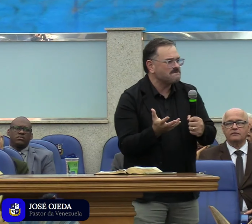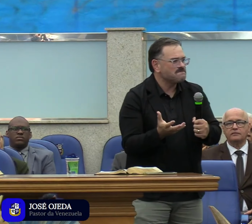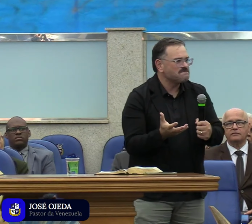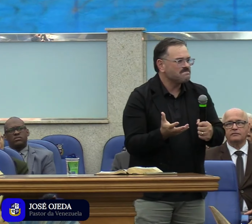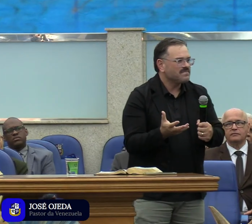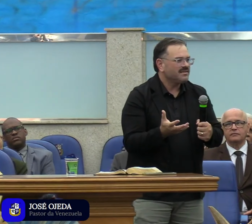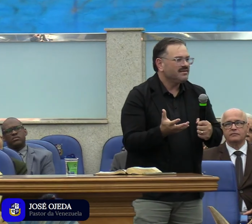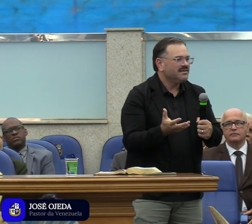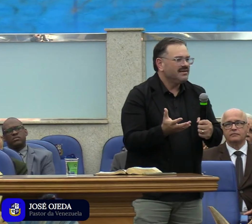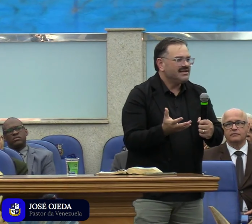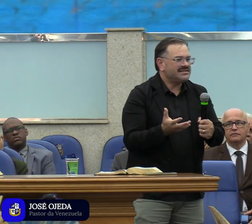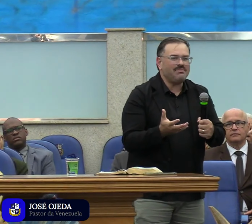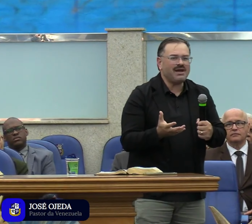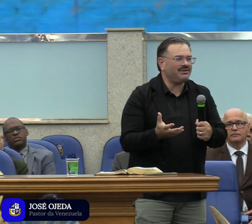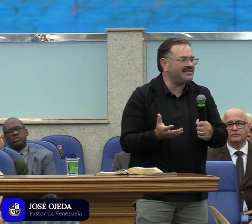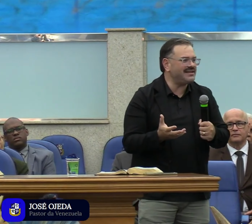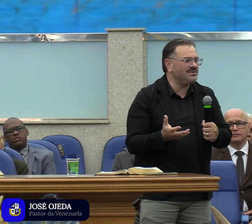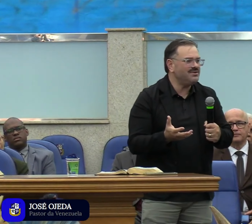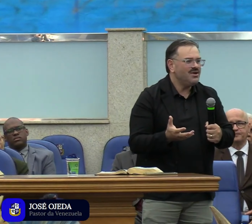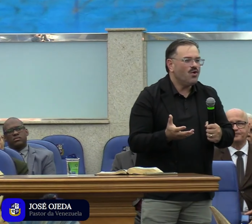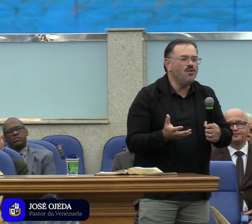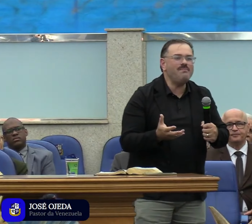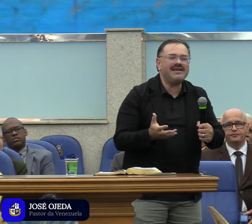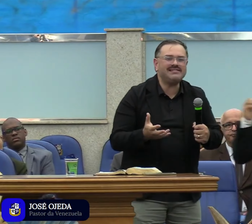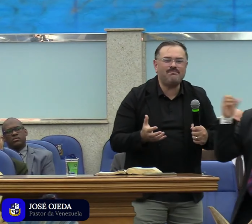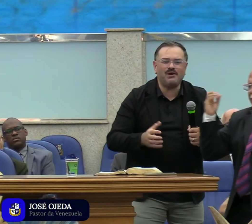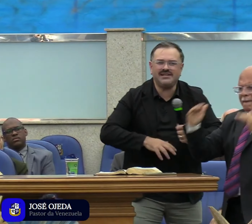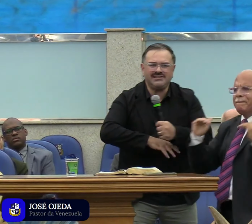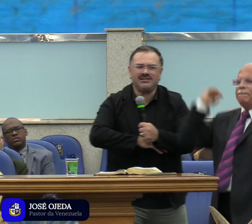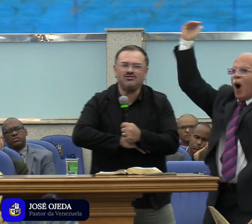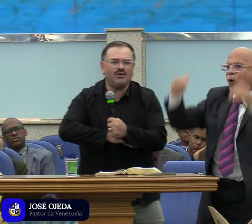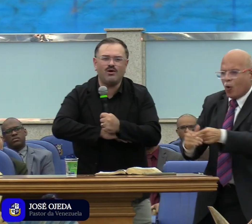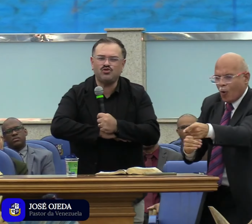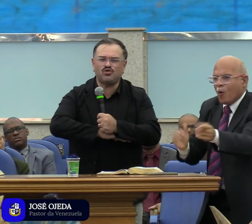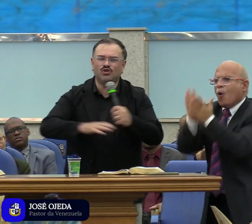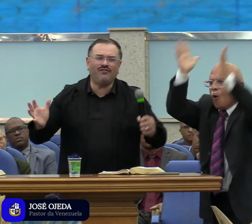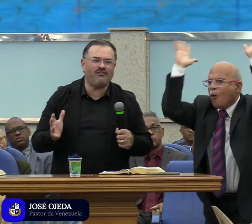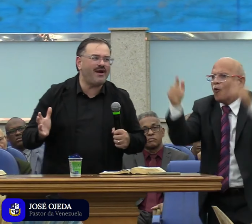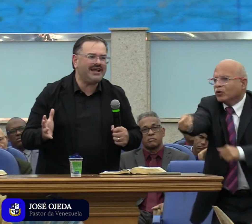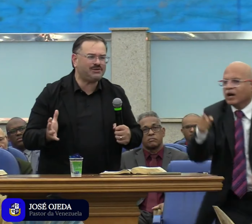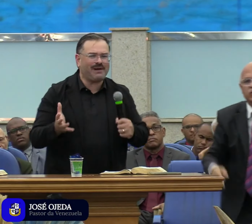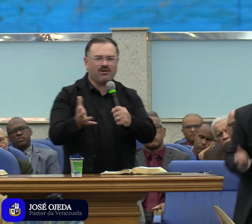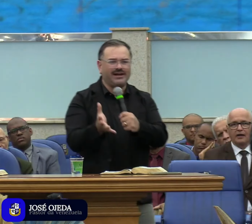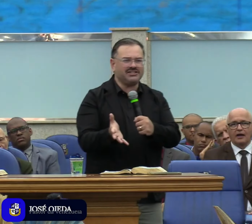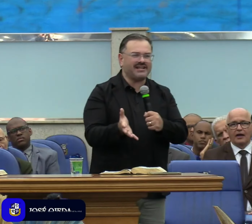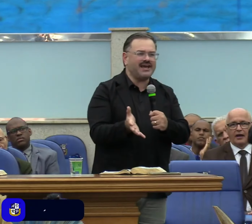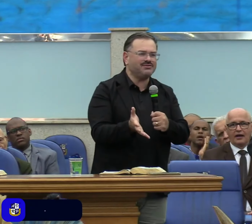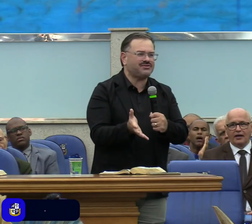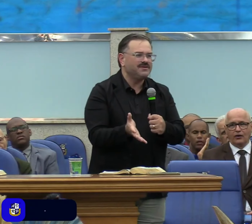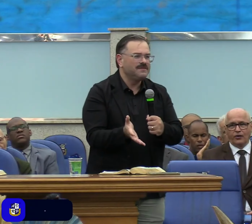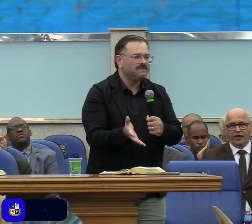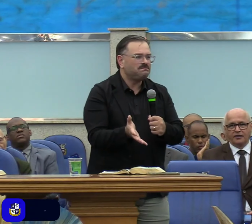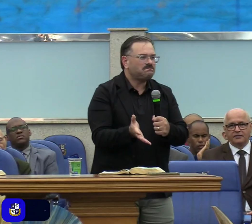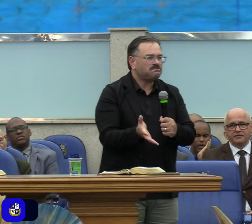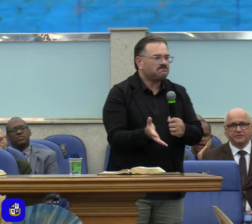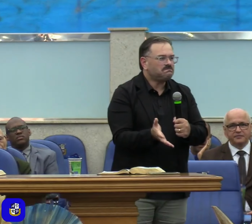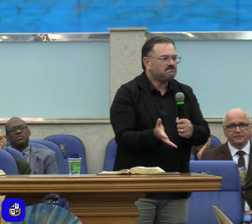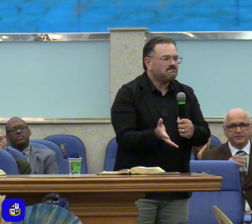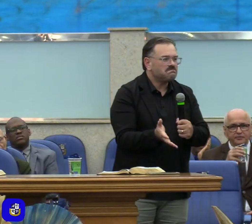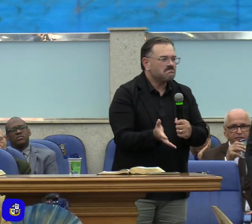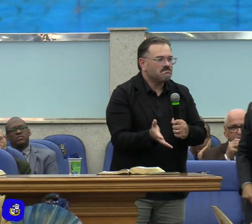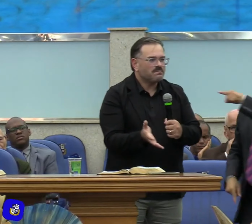expressão. Sabe o que aconteceu? Um mês depois ele se transformou em um surdo fluente para a glória de Deus.